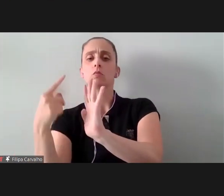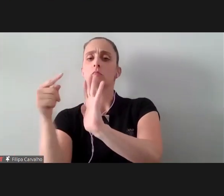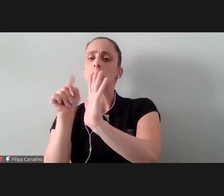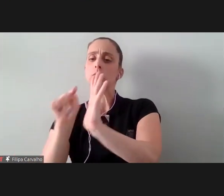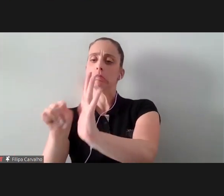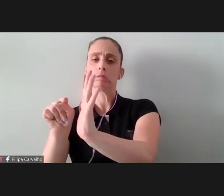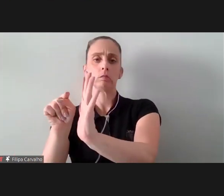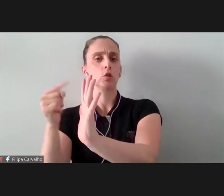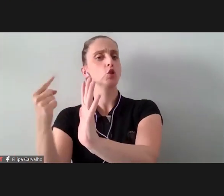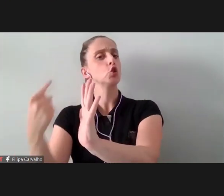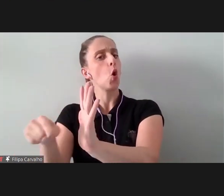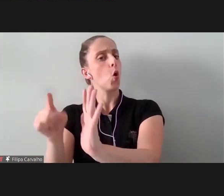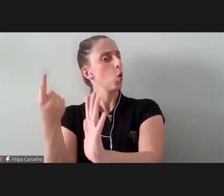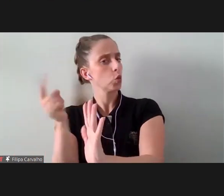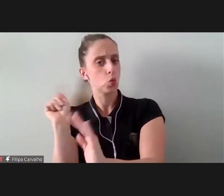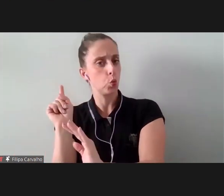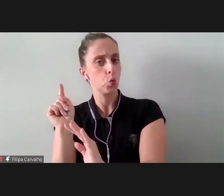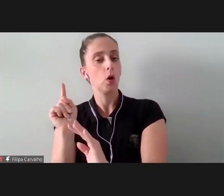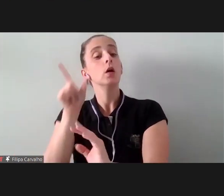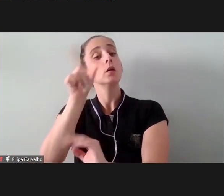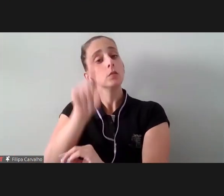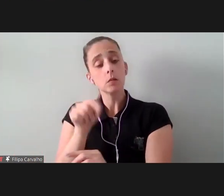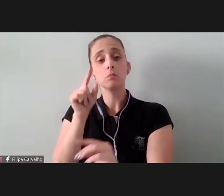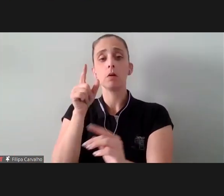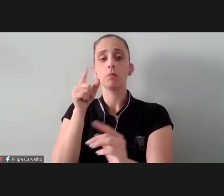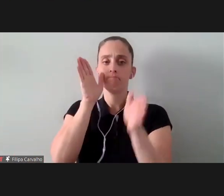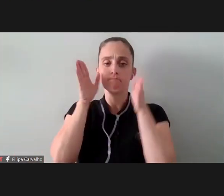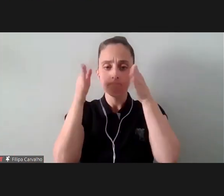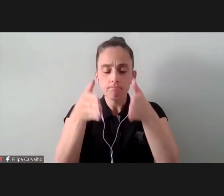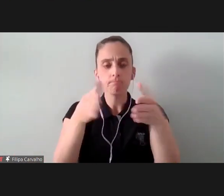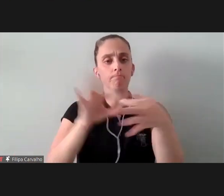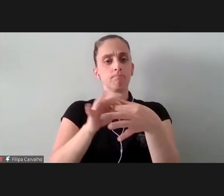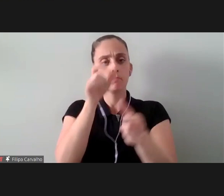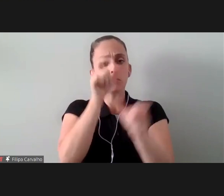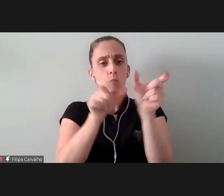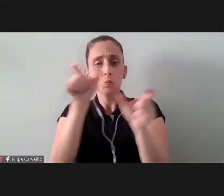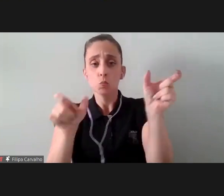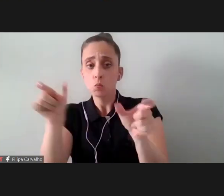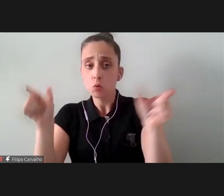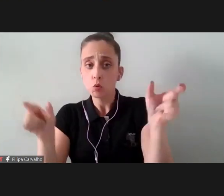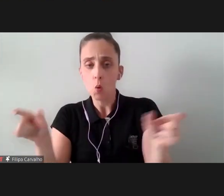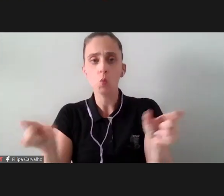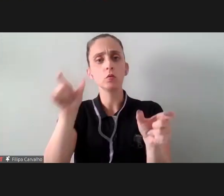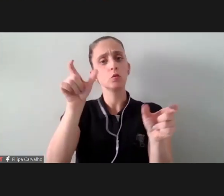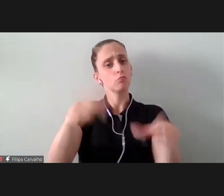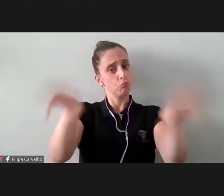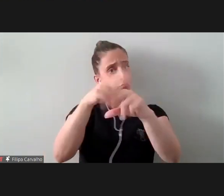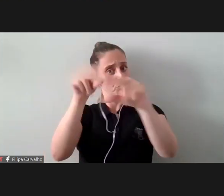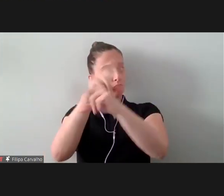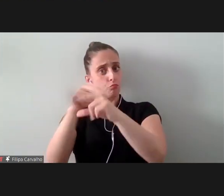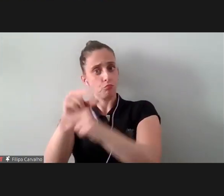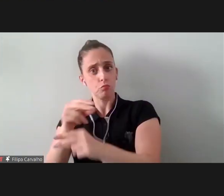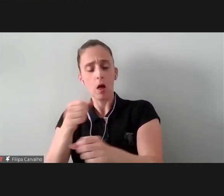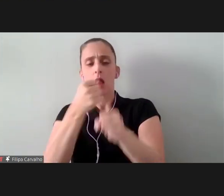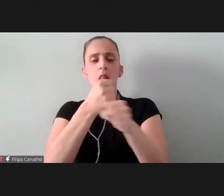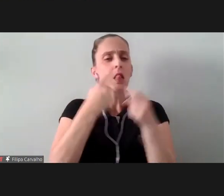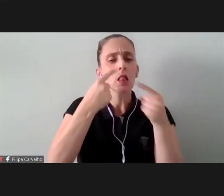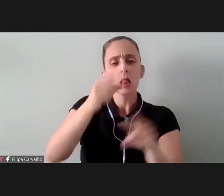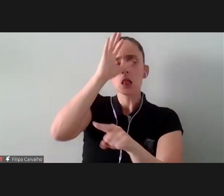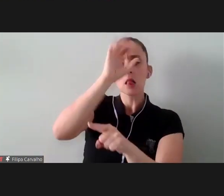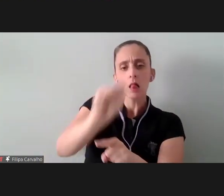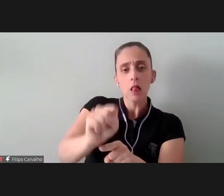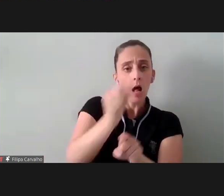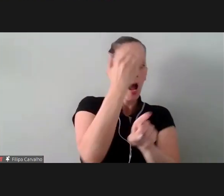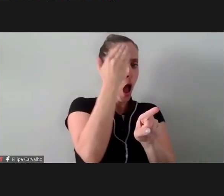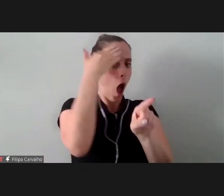processos, mas decorre, sobretudo, das pessoas, dos trabalhadores públicos que aplicam os seus conhecimentos e